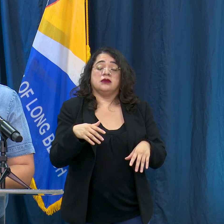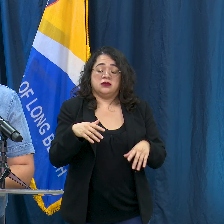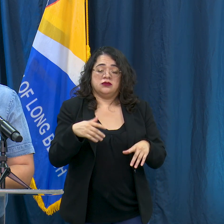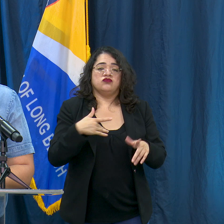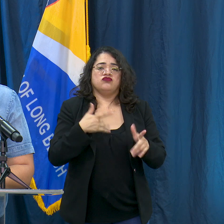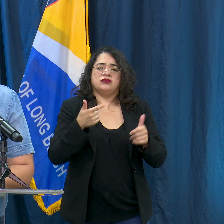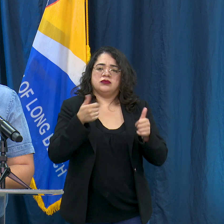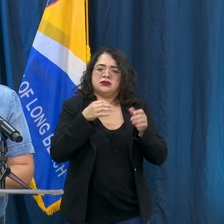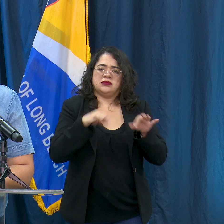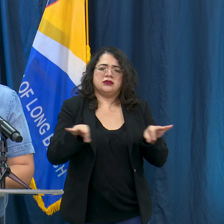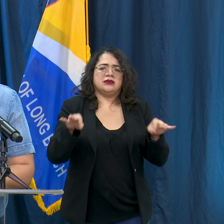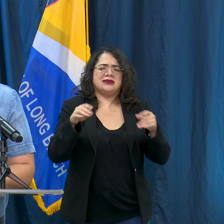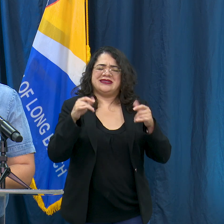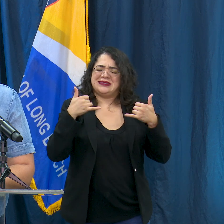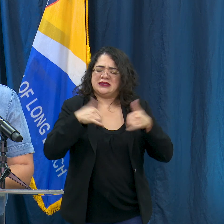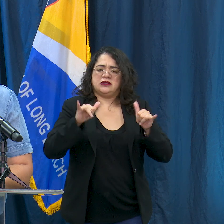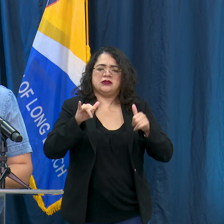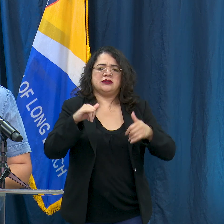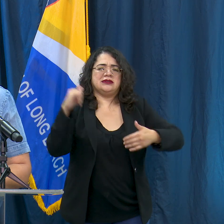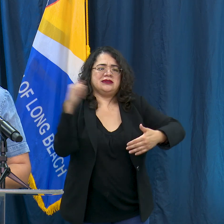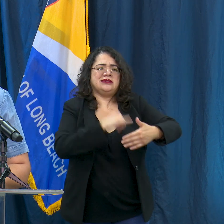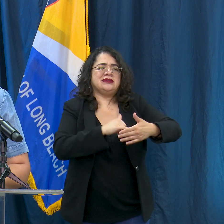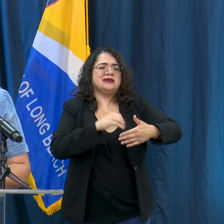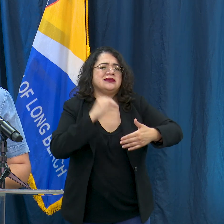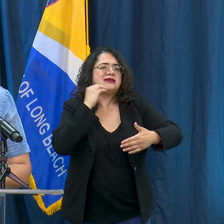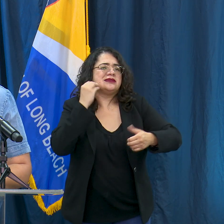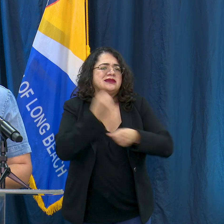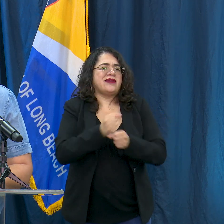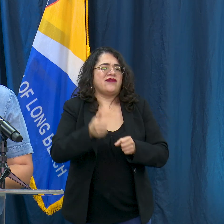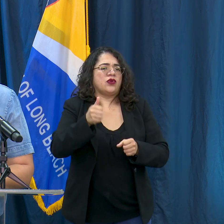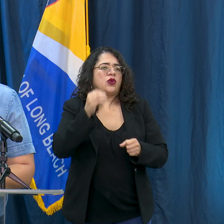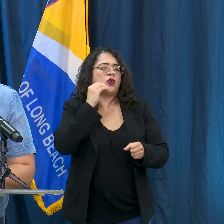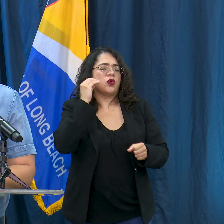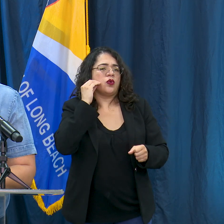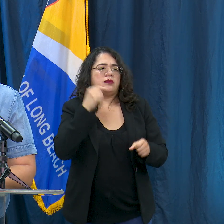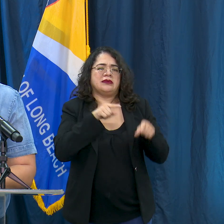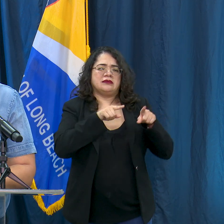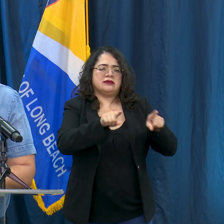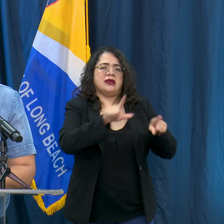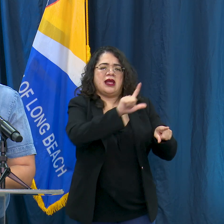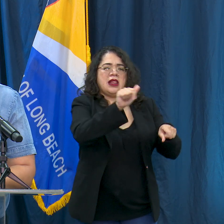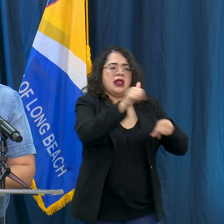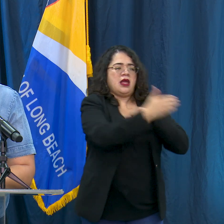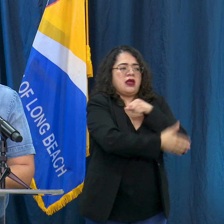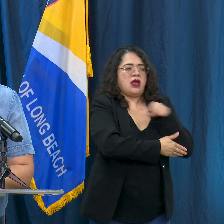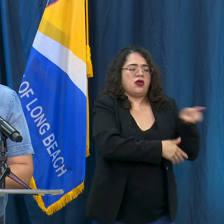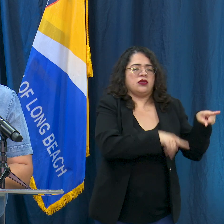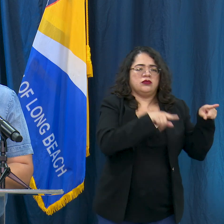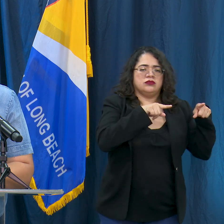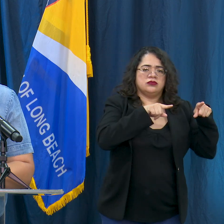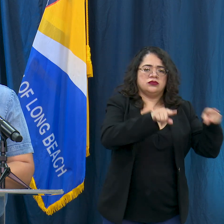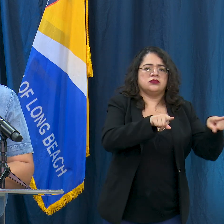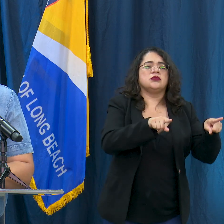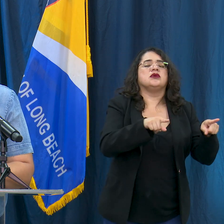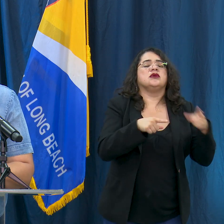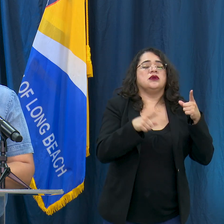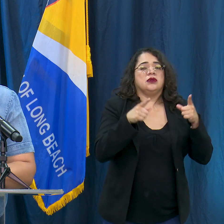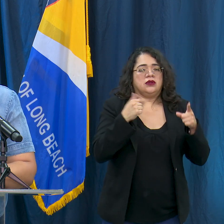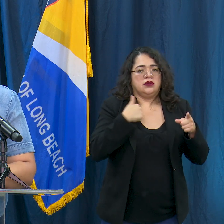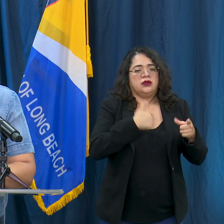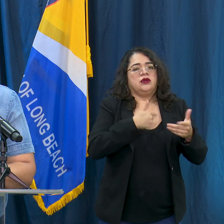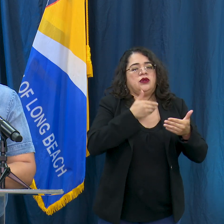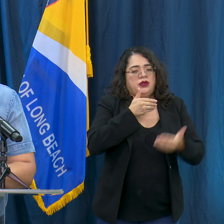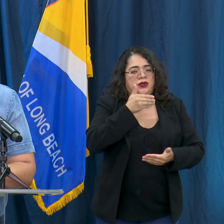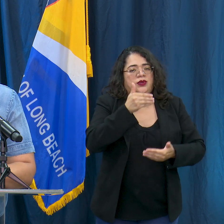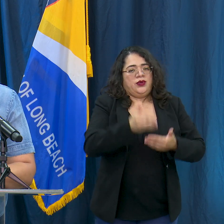orden local Más Seguro en Casa para alinearnos con el condado de Los Ángeles. Gracias por su continuo cumplimiento con estas órdenes de